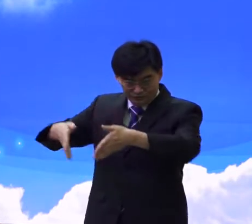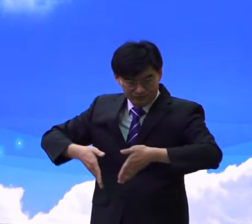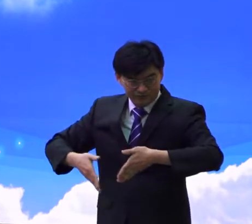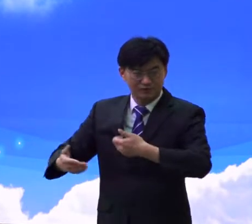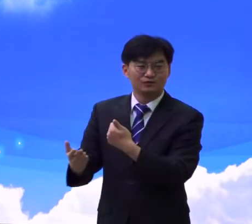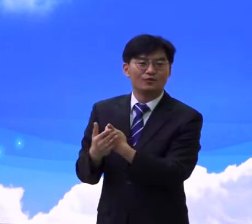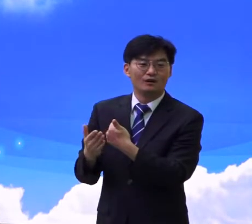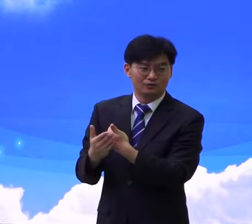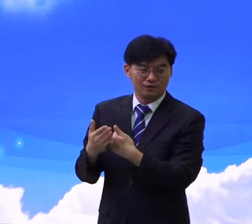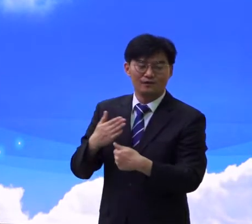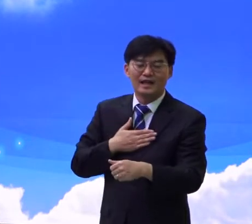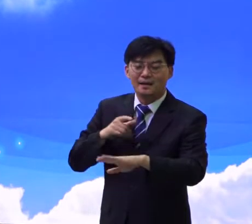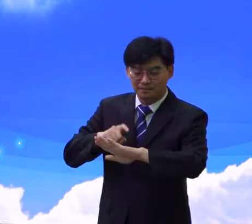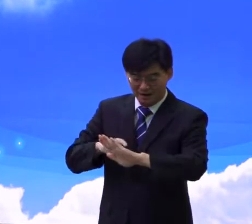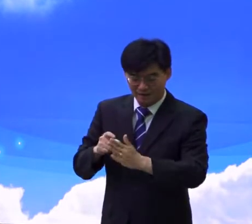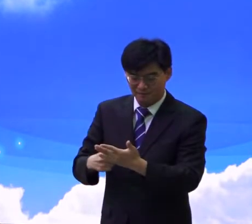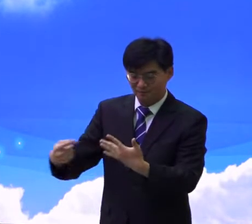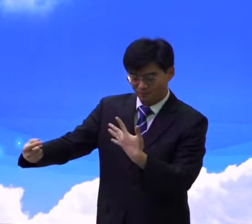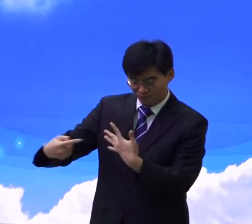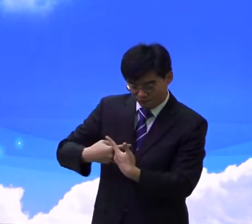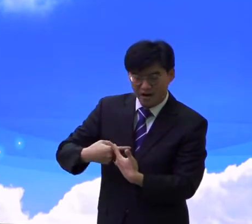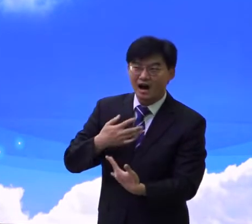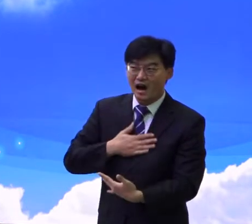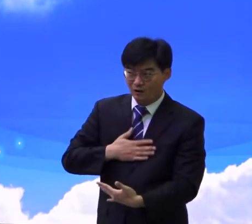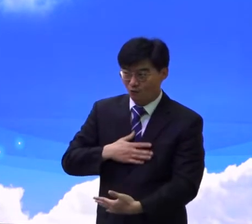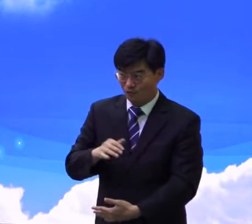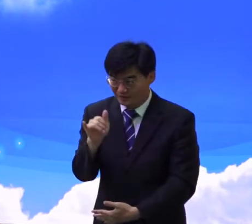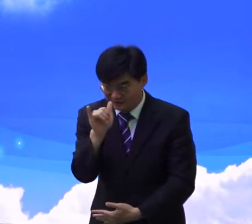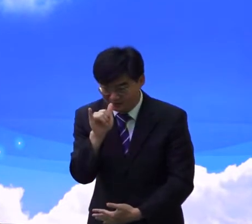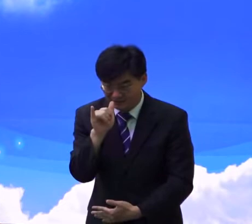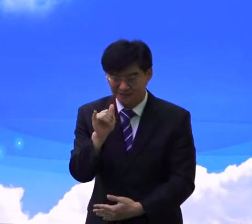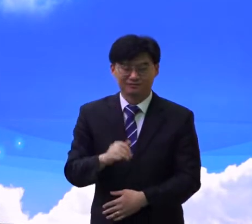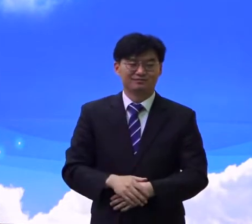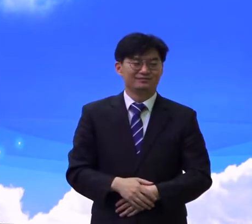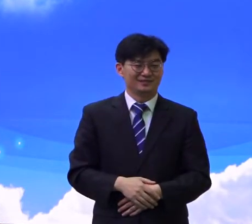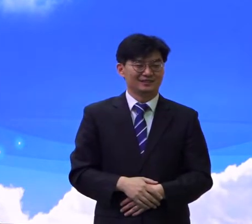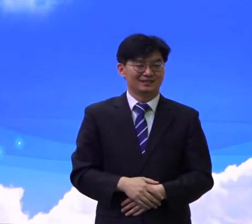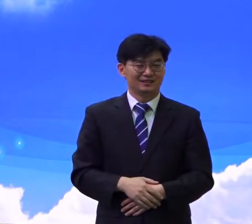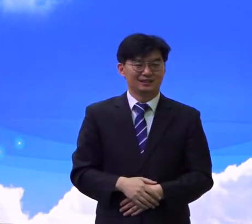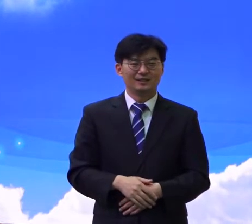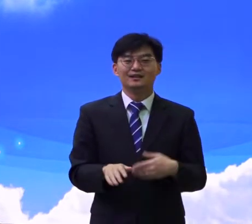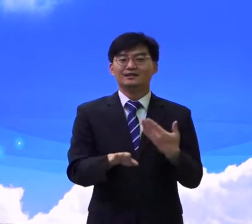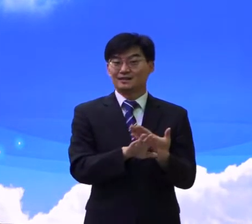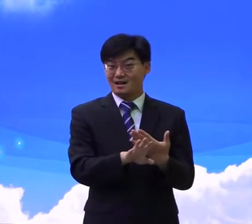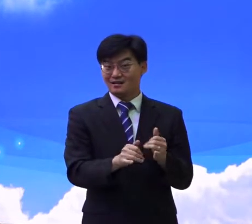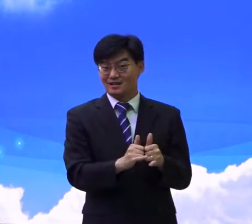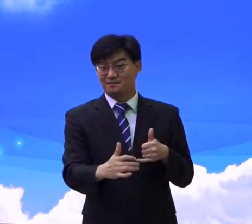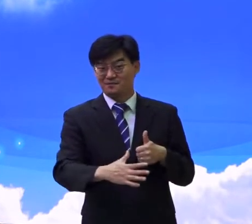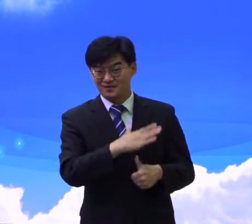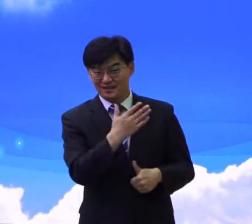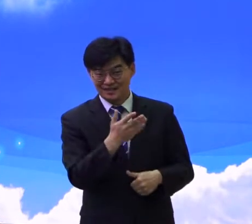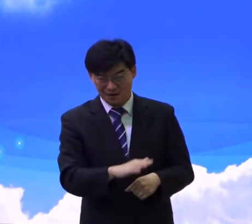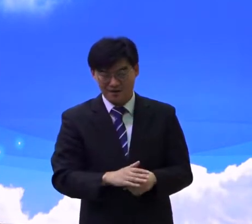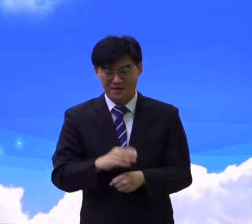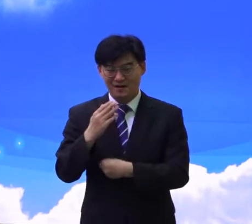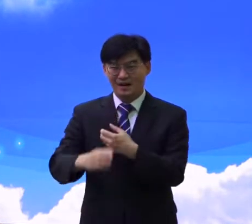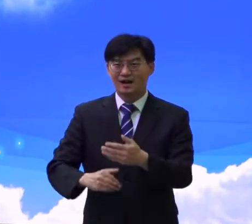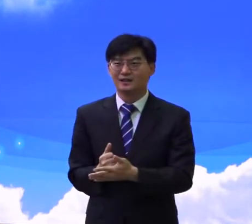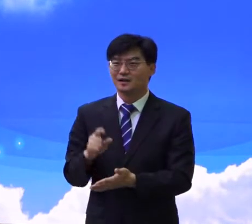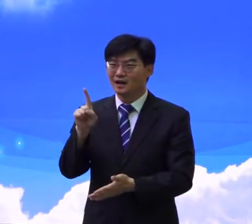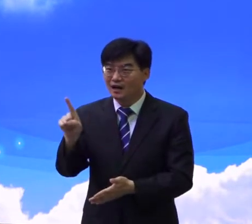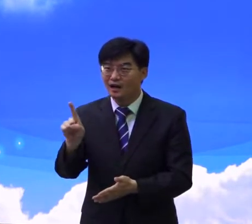있는지 어떤지 하나님은 다 감찰하고 계십니다 라고 분명하게 고백했습니다. 그런 강한